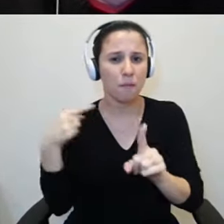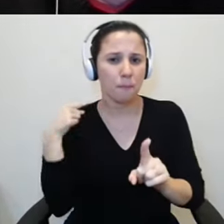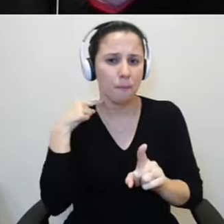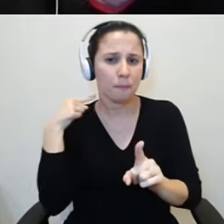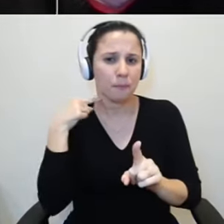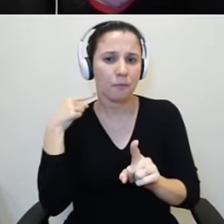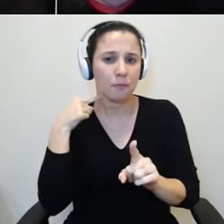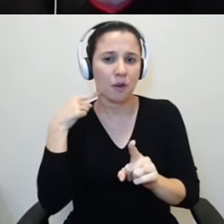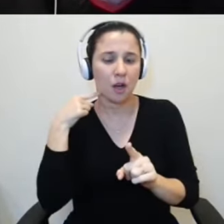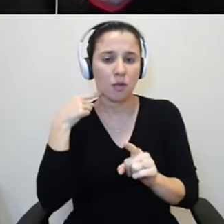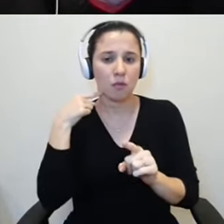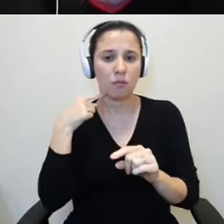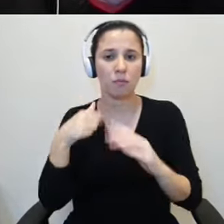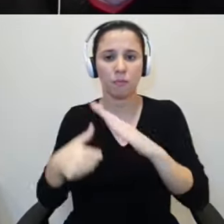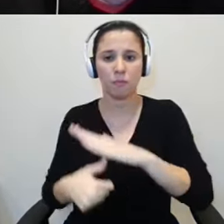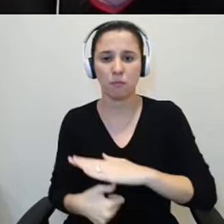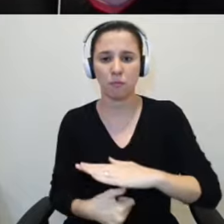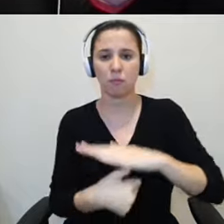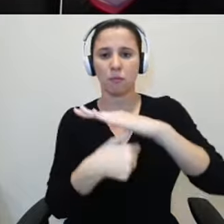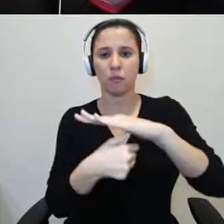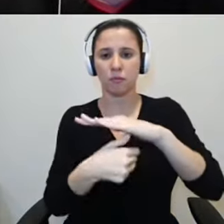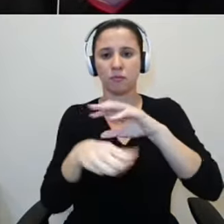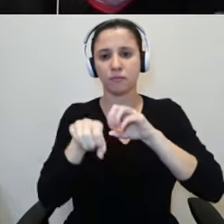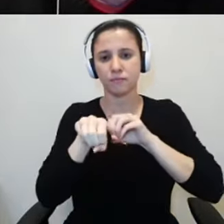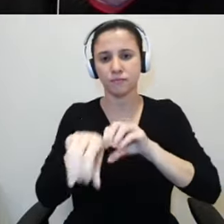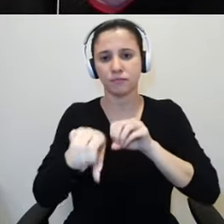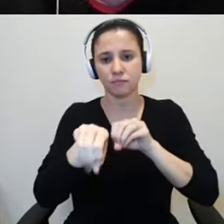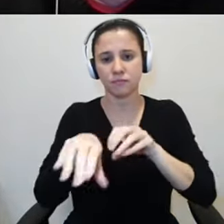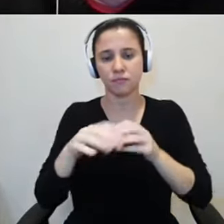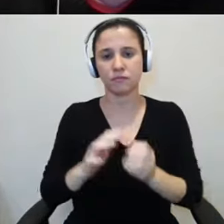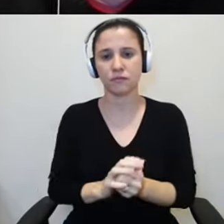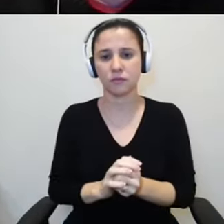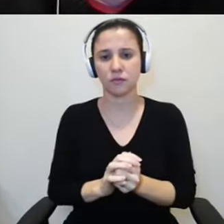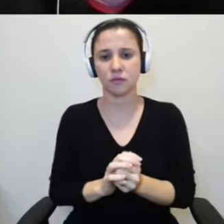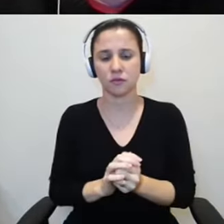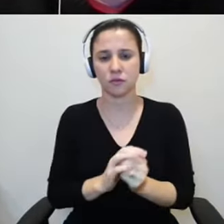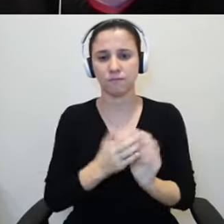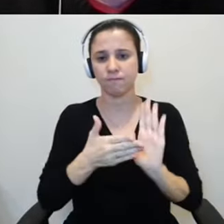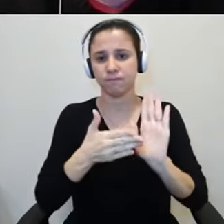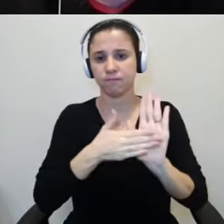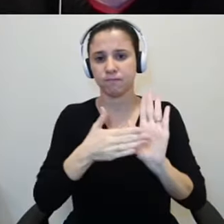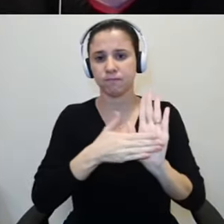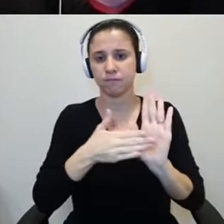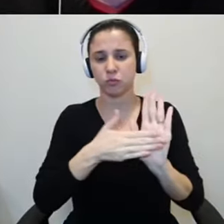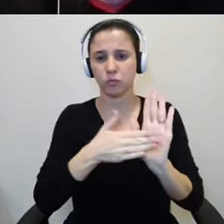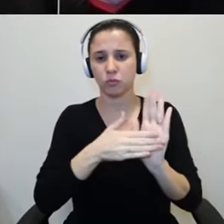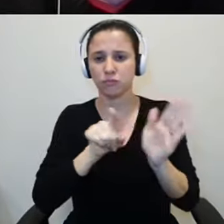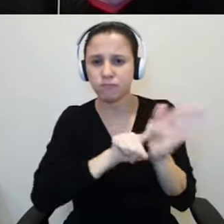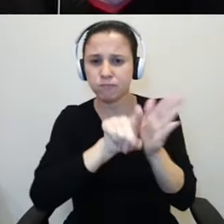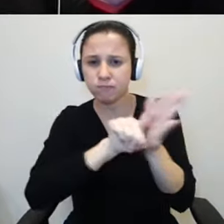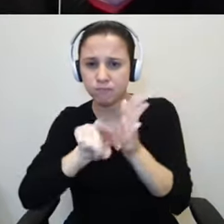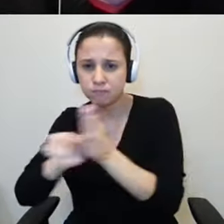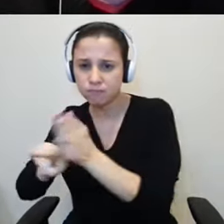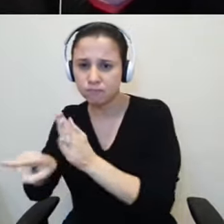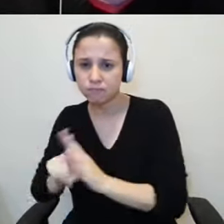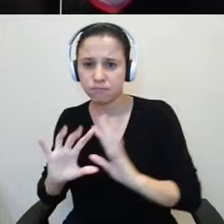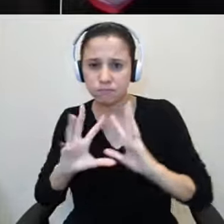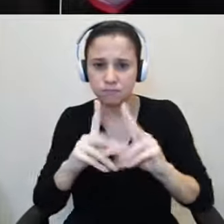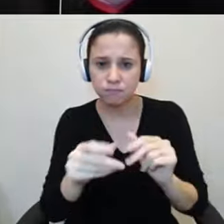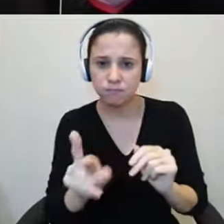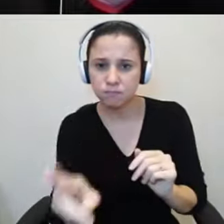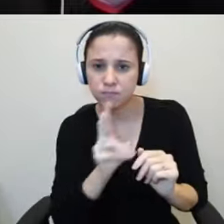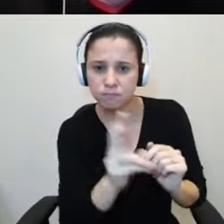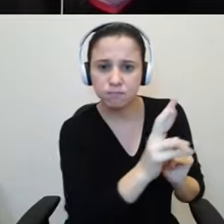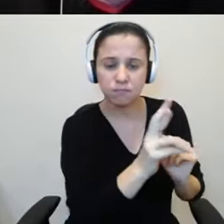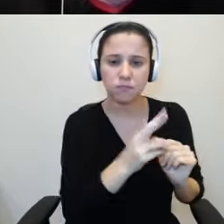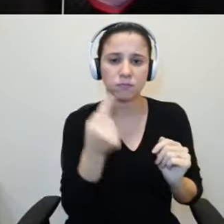pró-reitoria de ensino, ela fez a análise de todos aqueles questionários que vocês responderam, e com base naquele